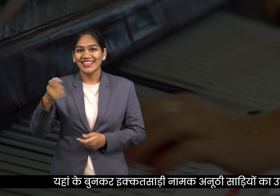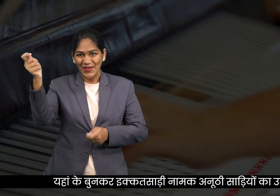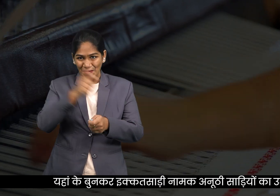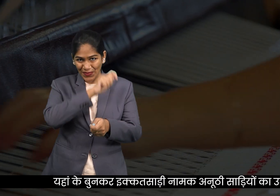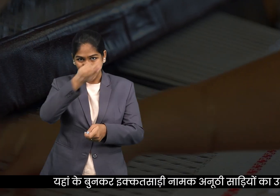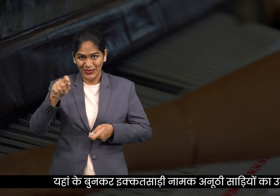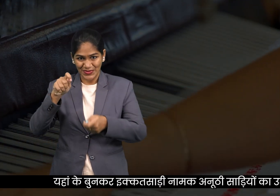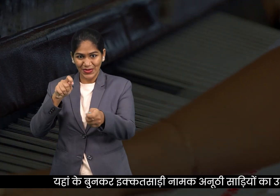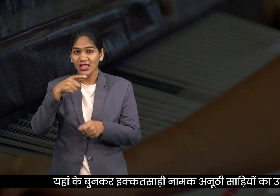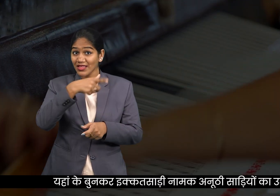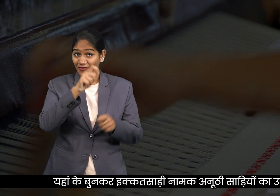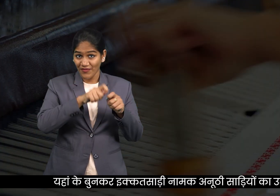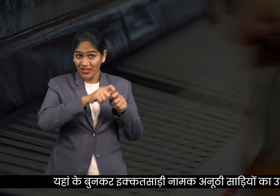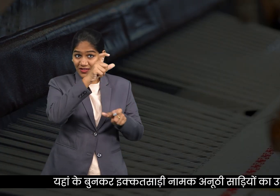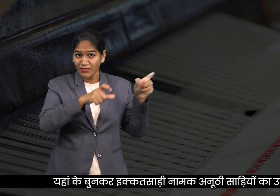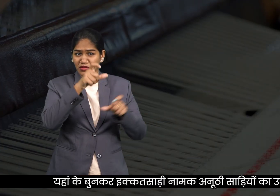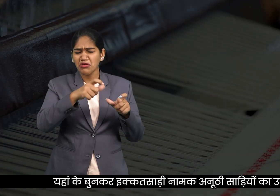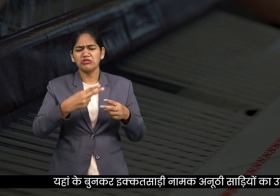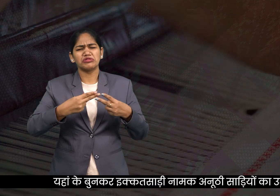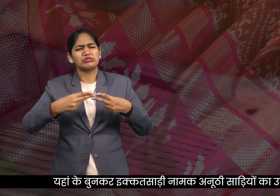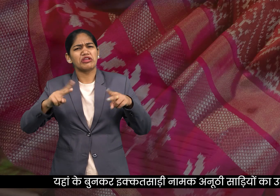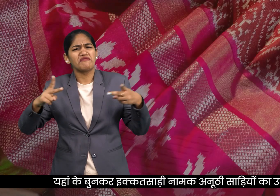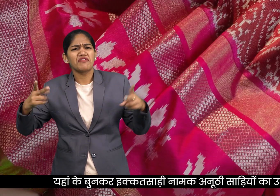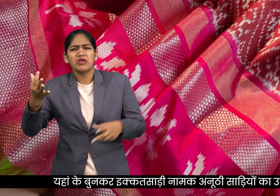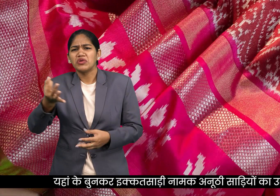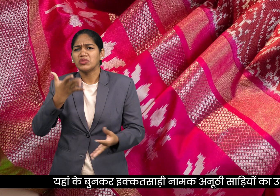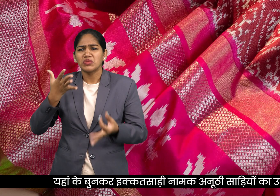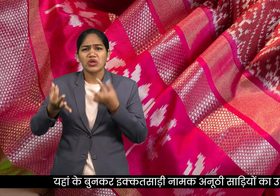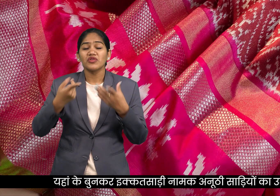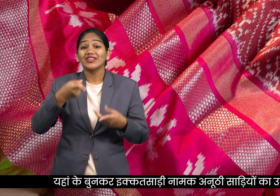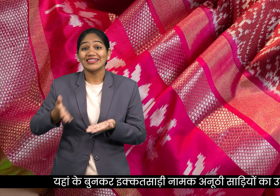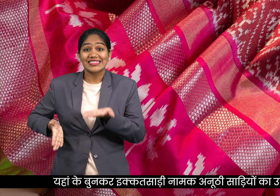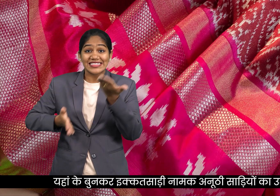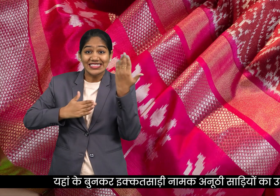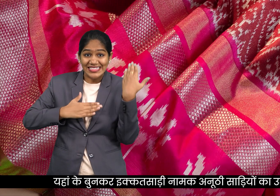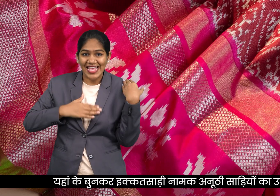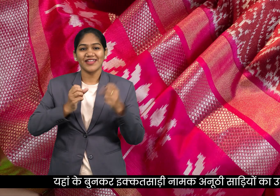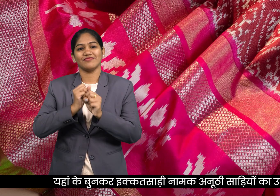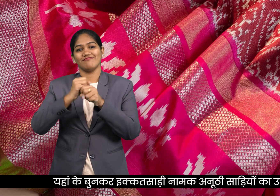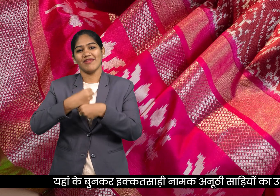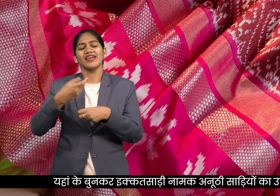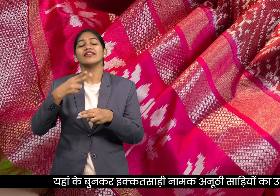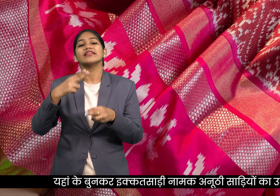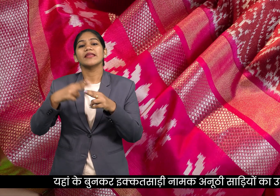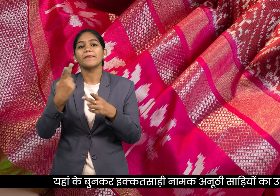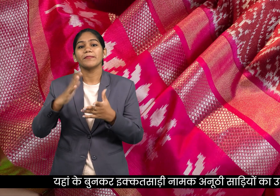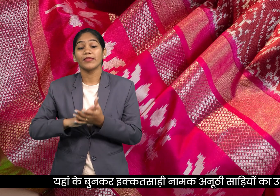यहाँ के बुनकर इक्कत साड़ी नामक अनूठी साड़ियों का उत्पादन करते हैं,